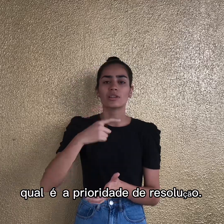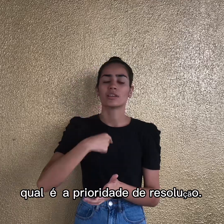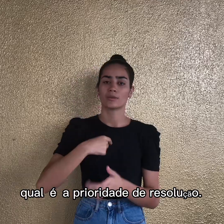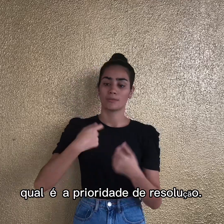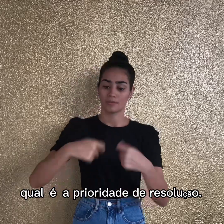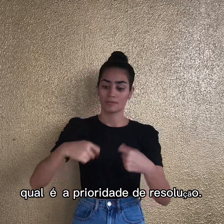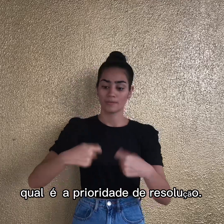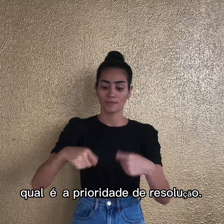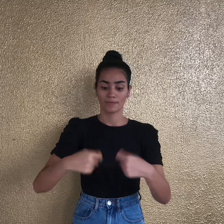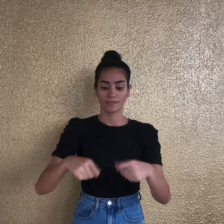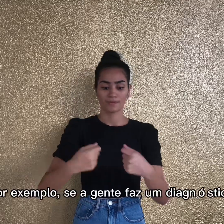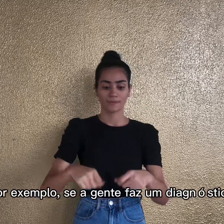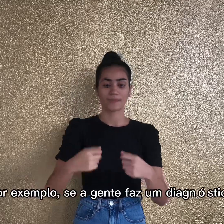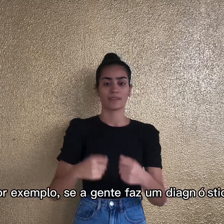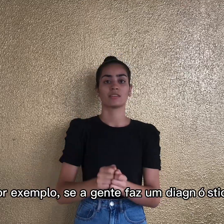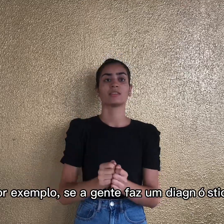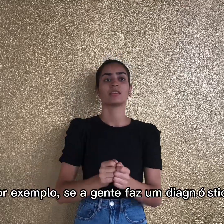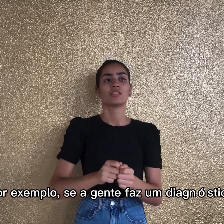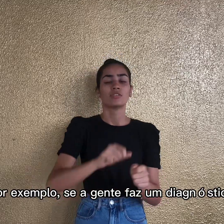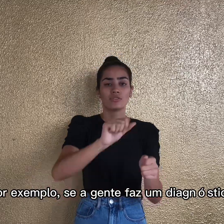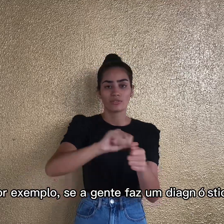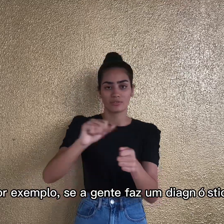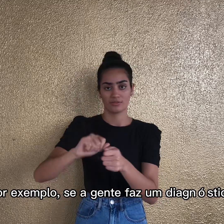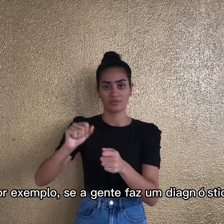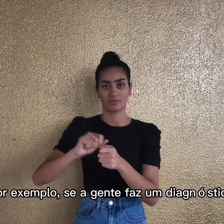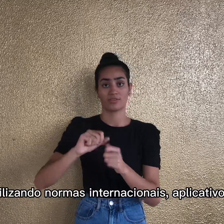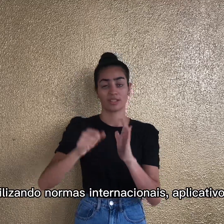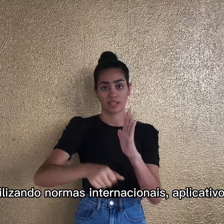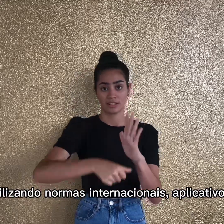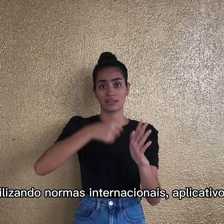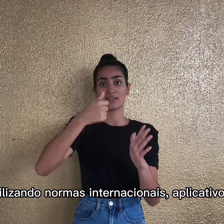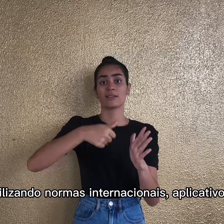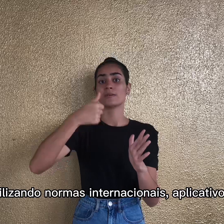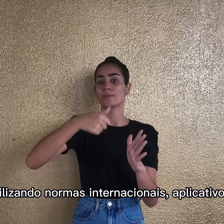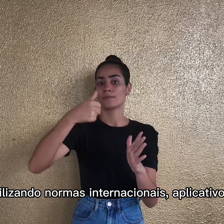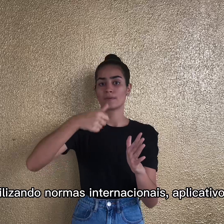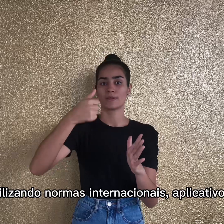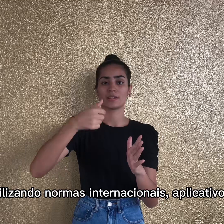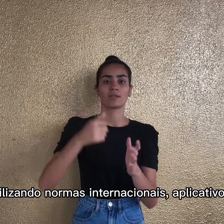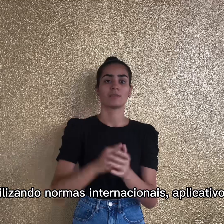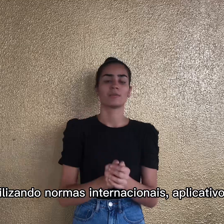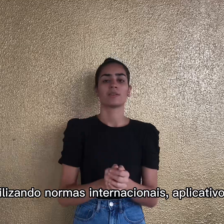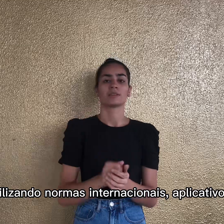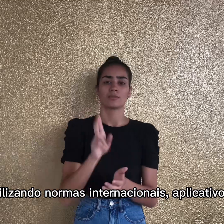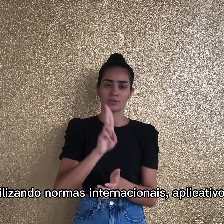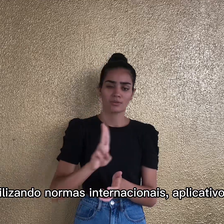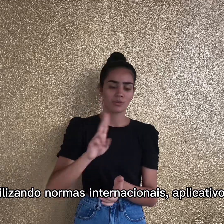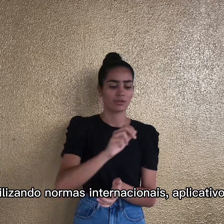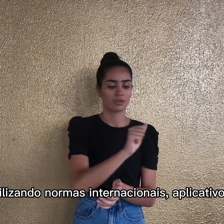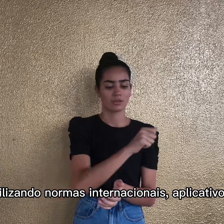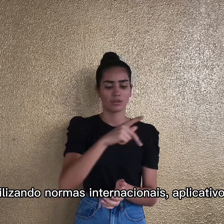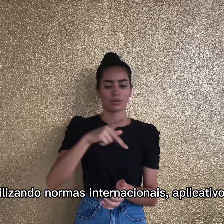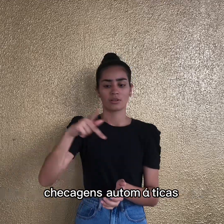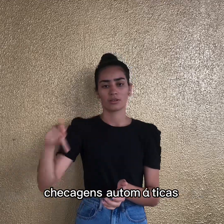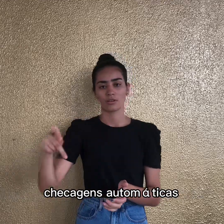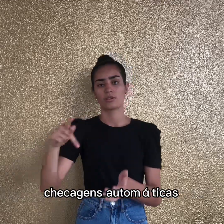de resolução. Então, por exemplo, se a gente faz um diagnóstico utilizando normas internacionais, aplicativos,